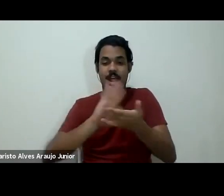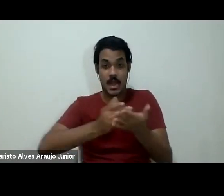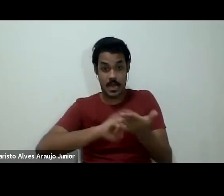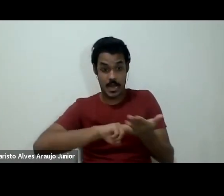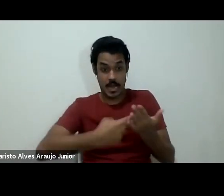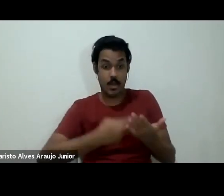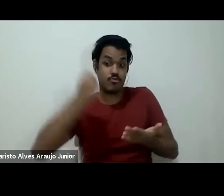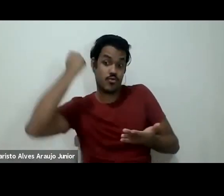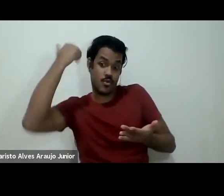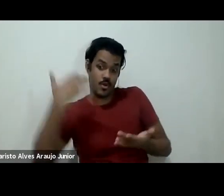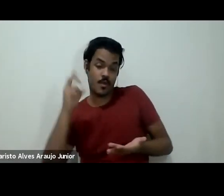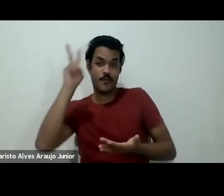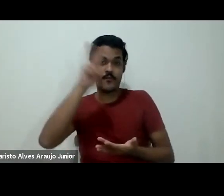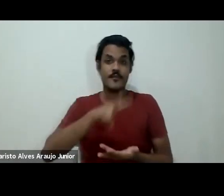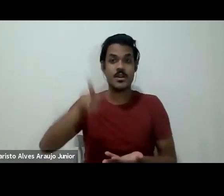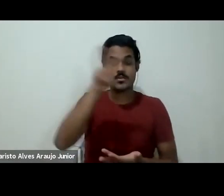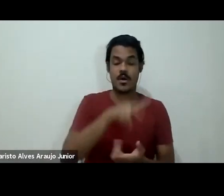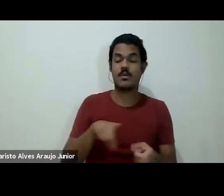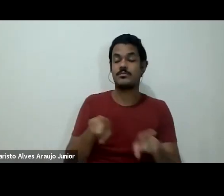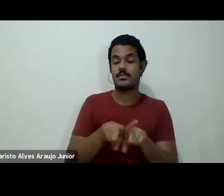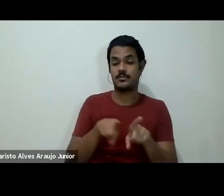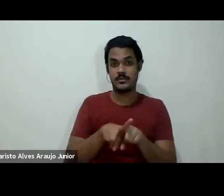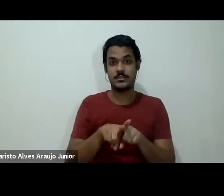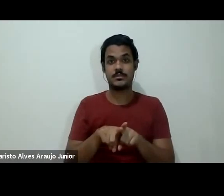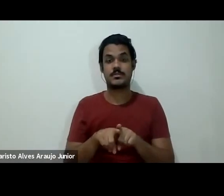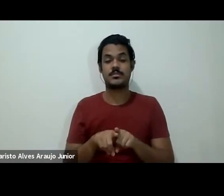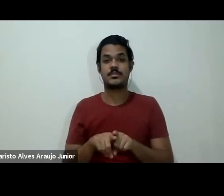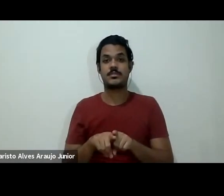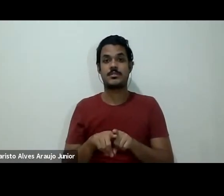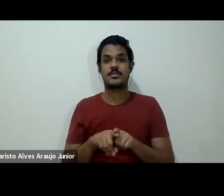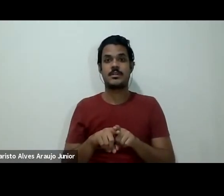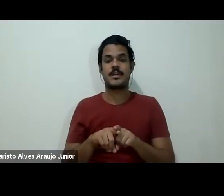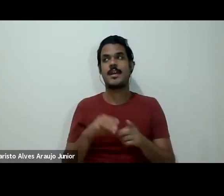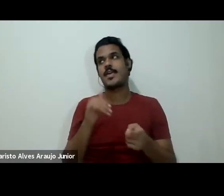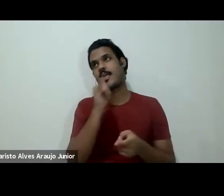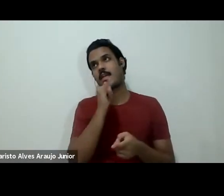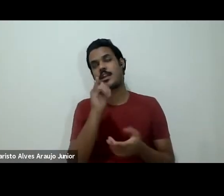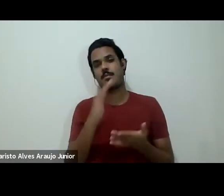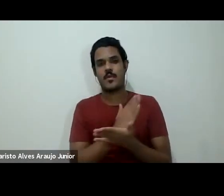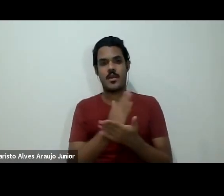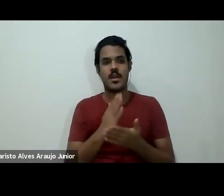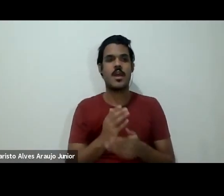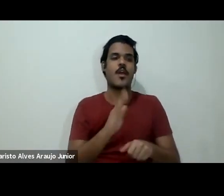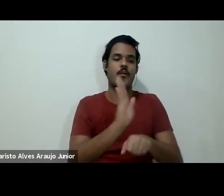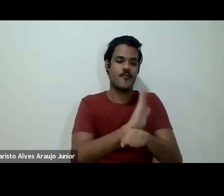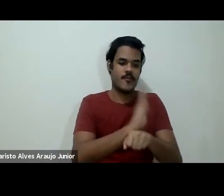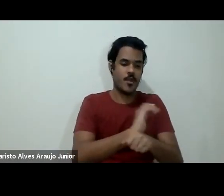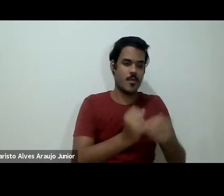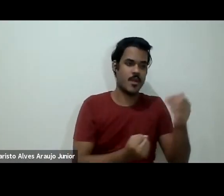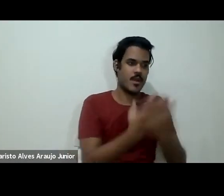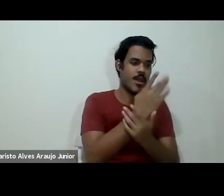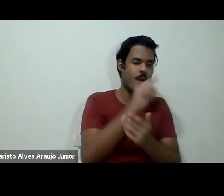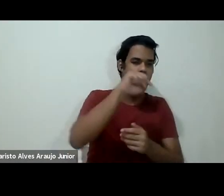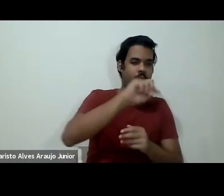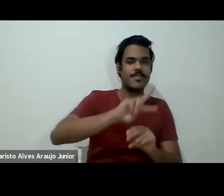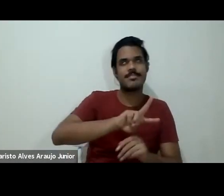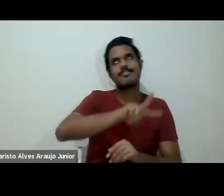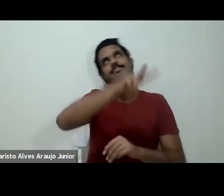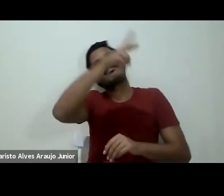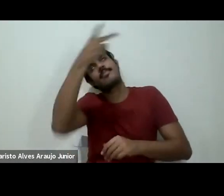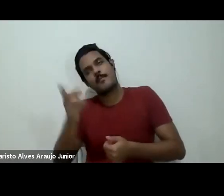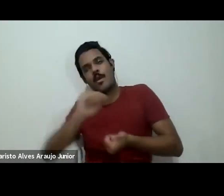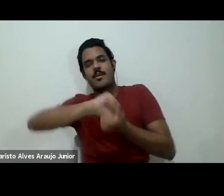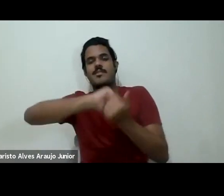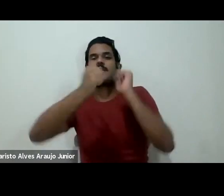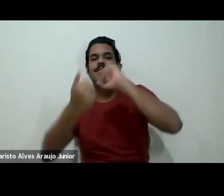que não precisa ser algo que vem depois, como costuma ser feito, né? Você fazer uma obra e depois fazer, mas que nós podemos pensar